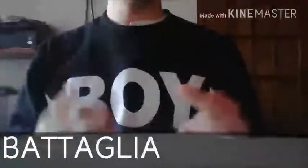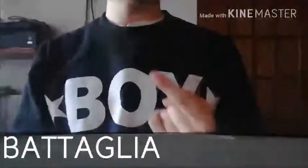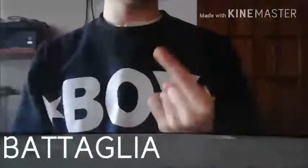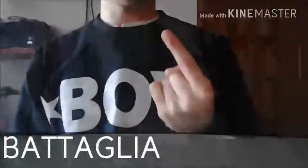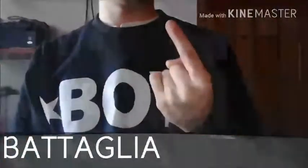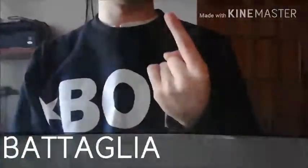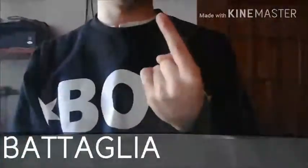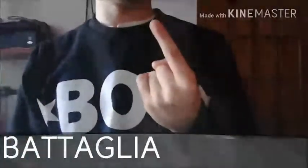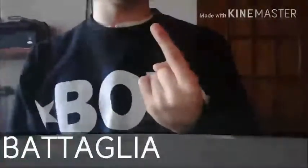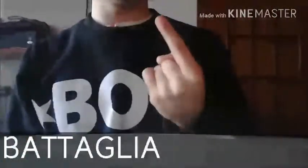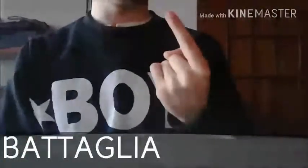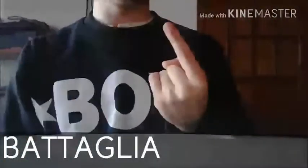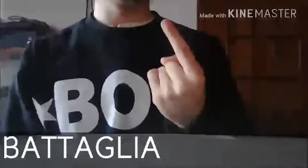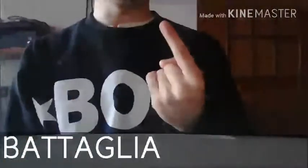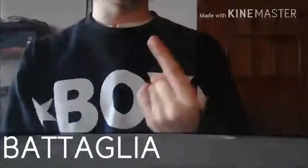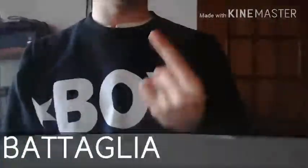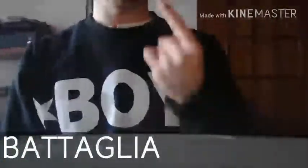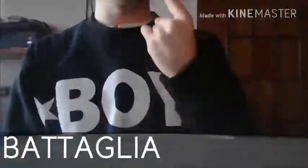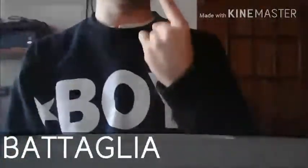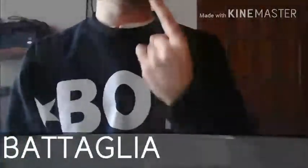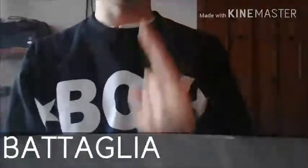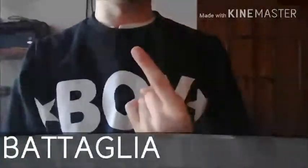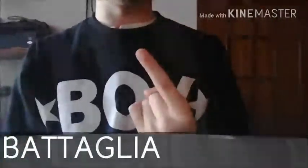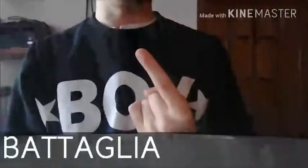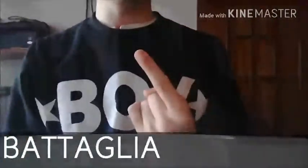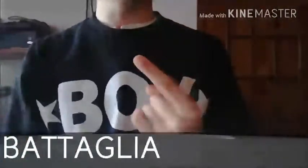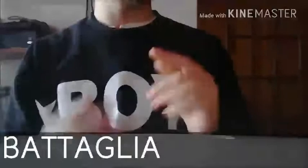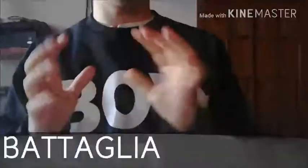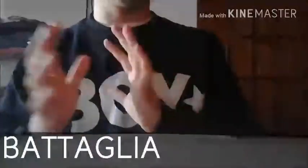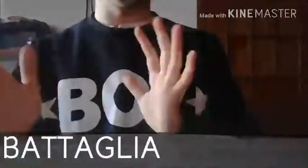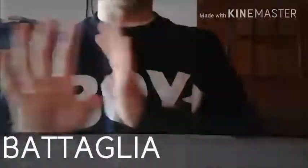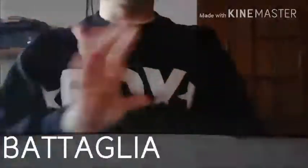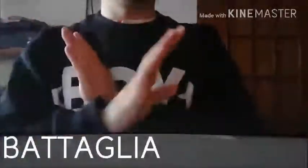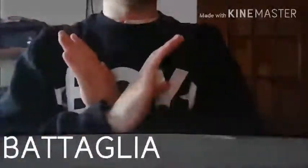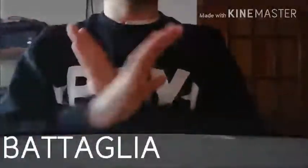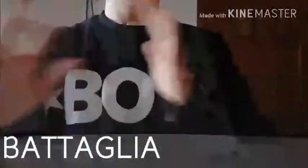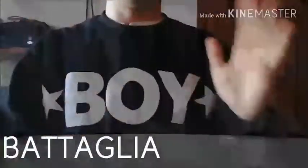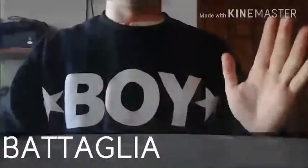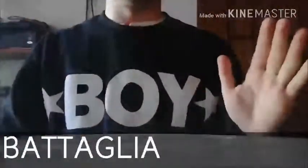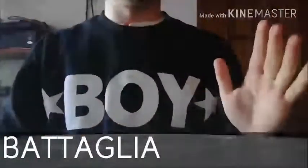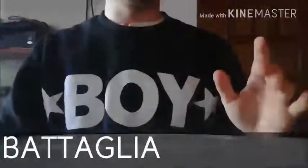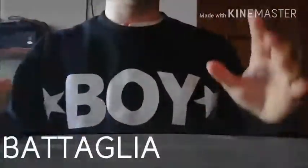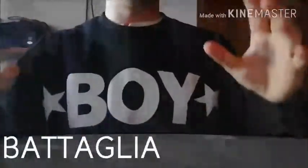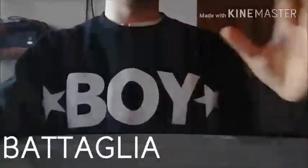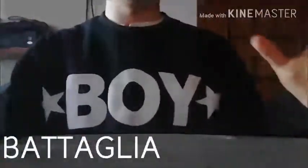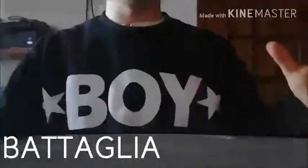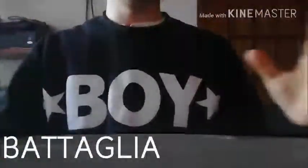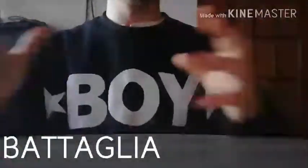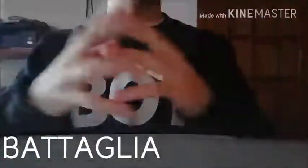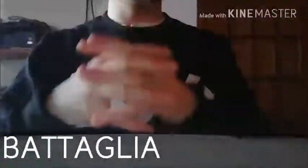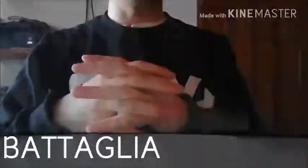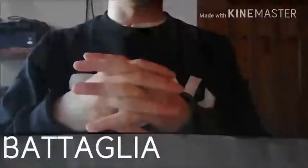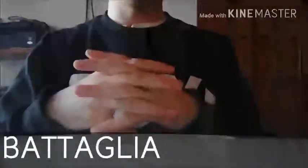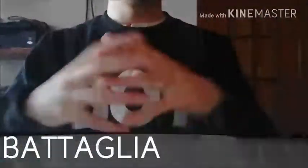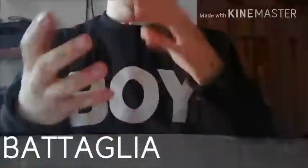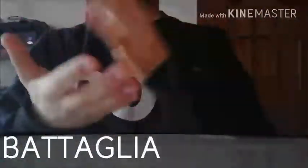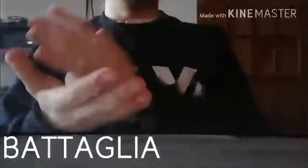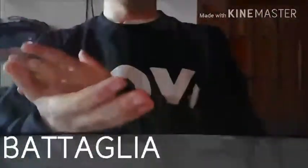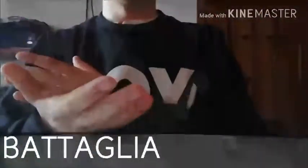parlate sicuramente di una sulla battaglia è una battaglia e basta se però perde tutti insieme sono